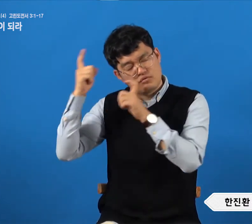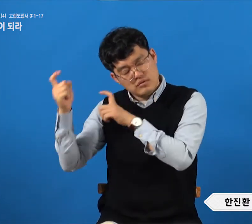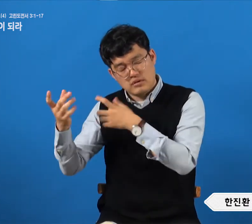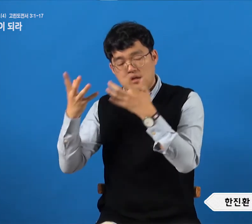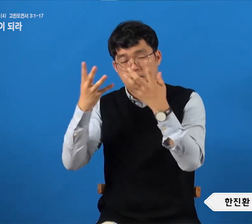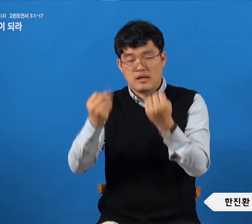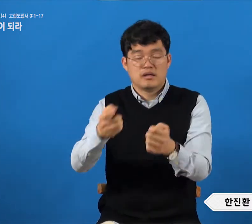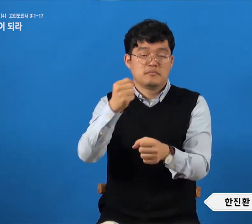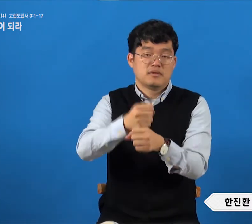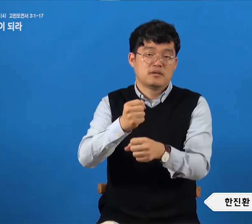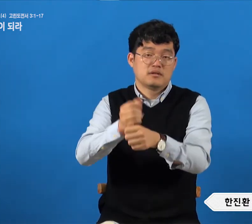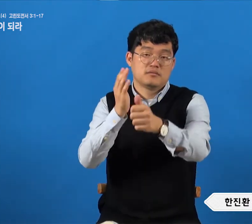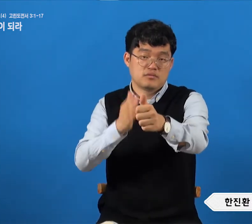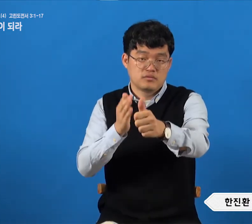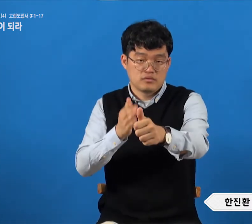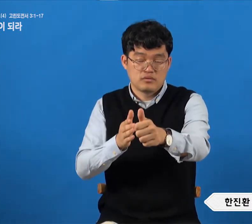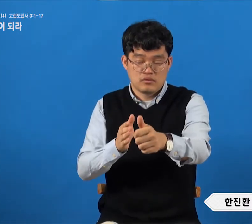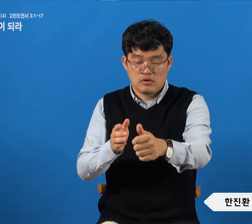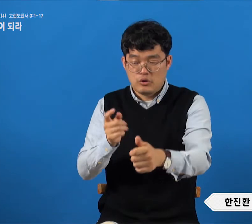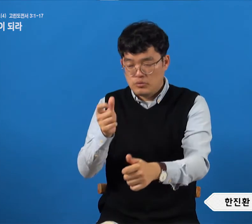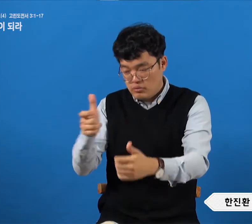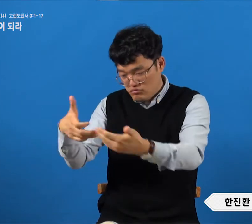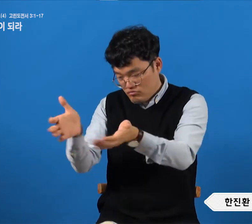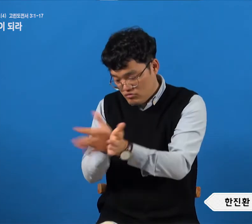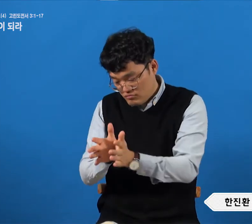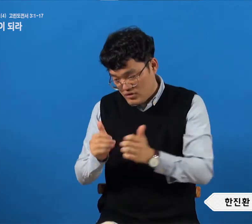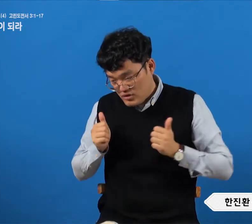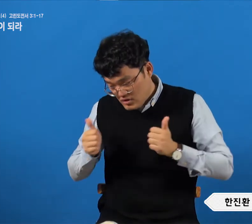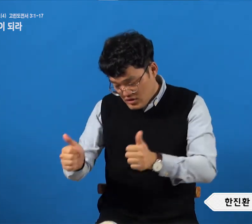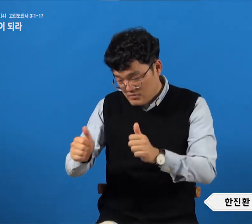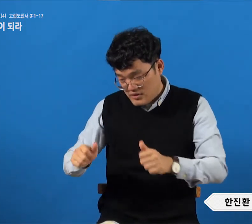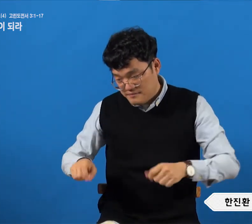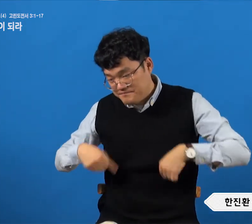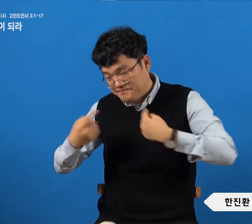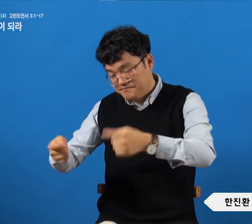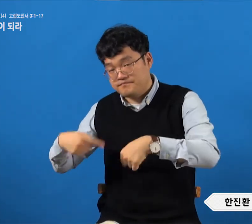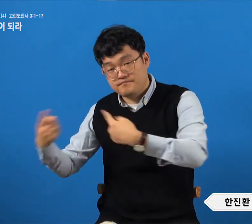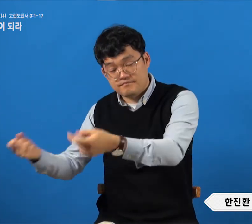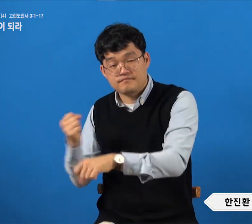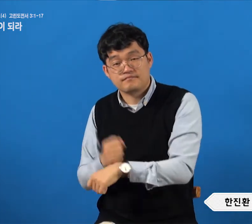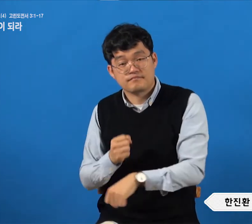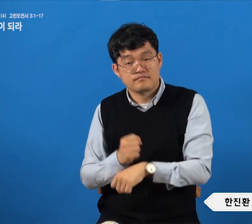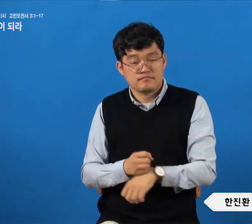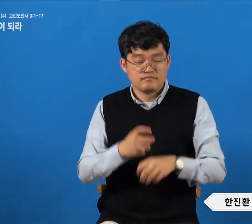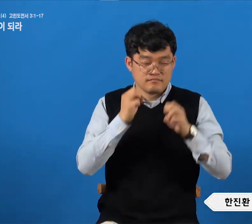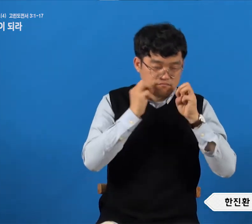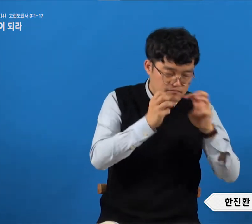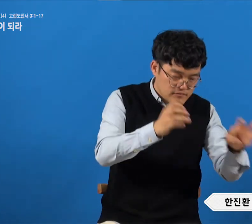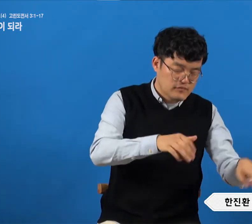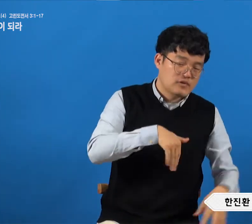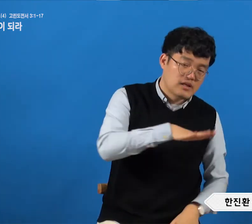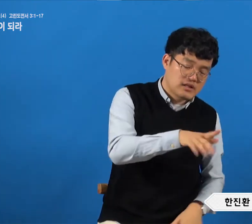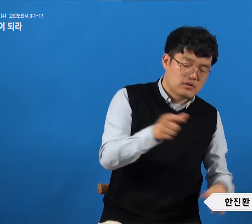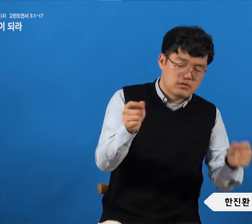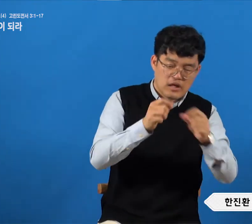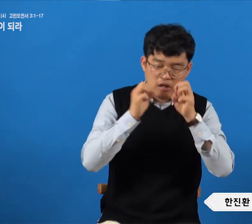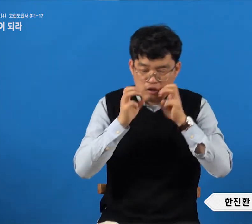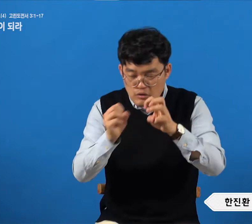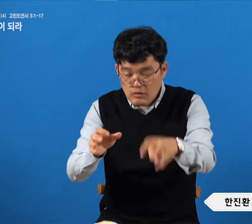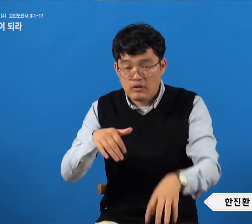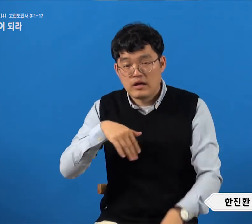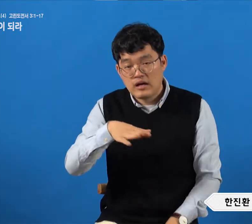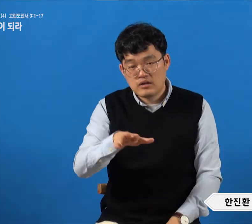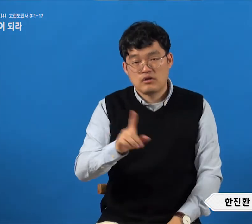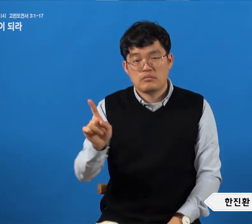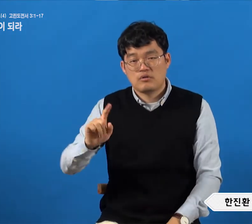추억을 많이 만드십시오. 다락방도 열심히 하시고, 또 선교센터에도 가시고, 단기 선교도